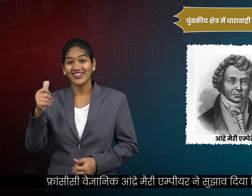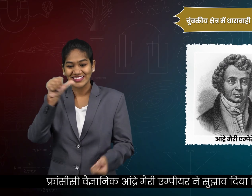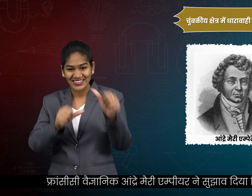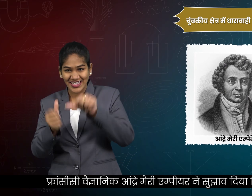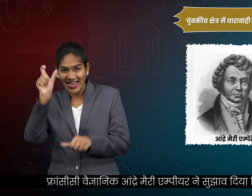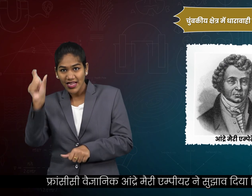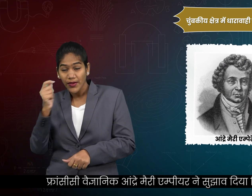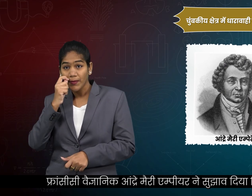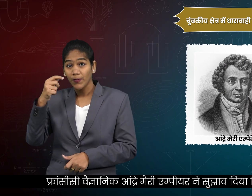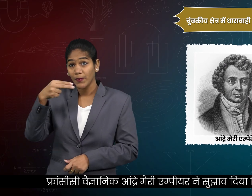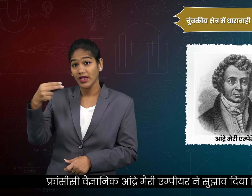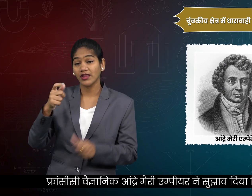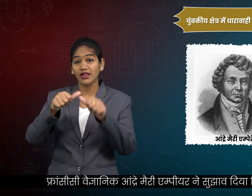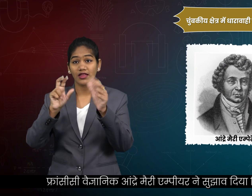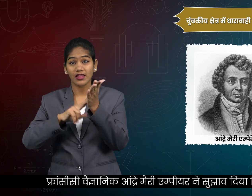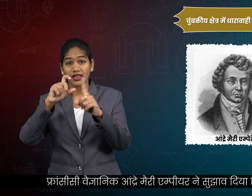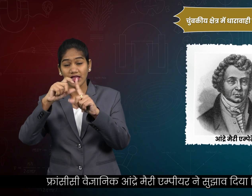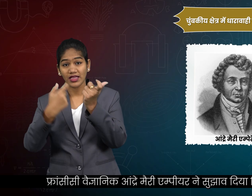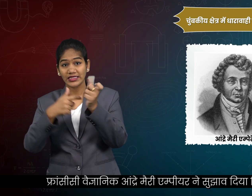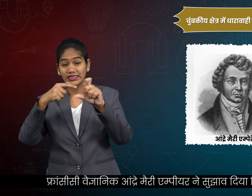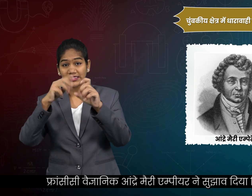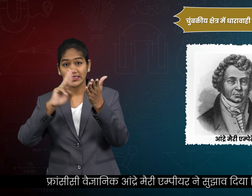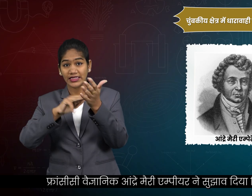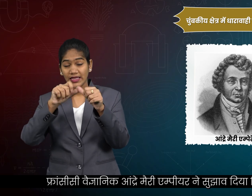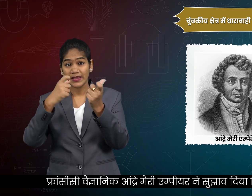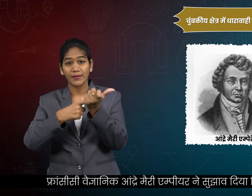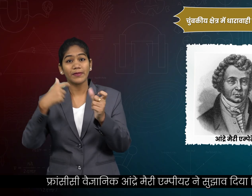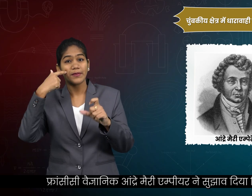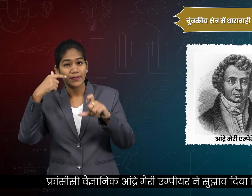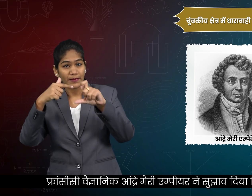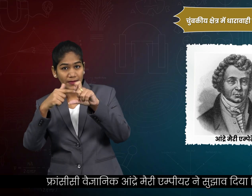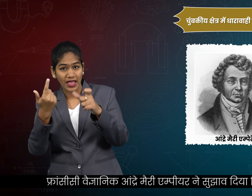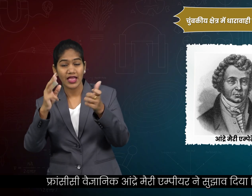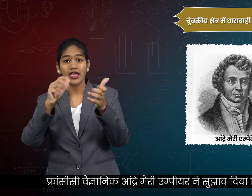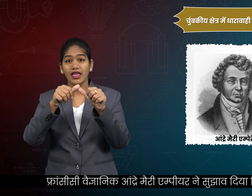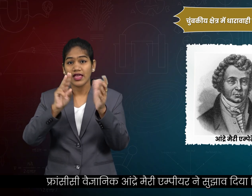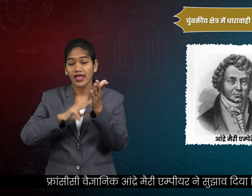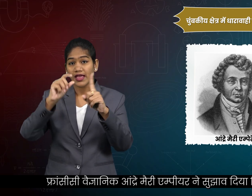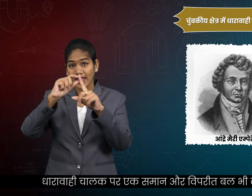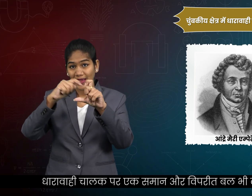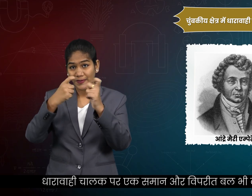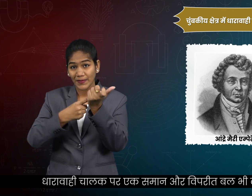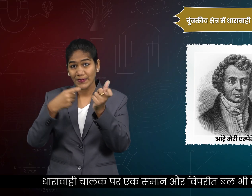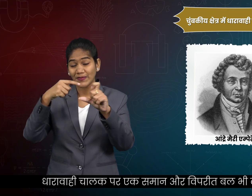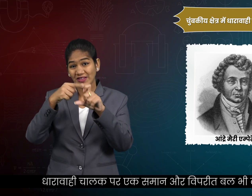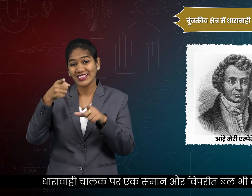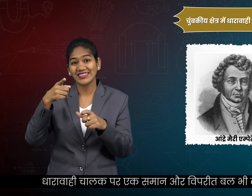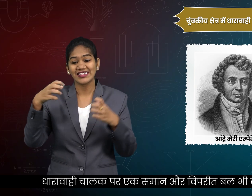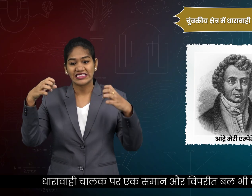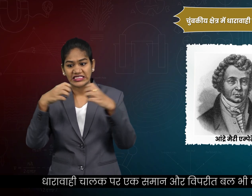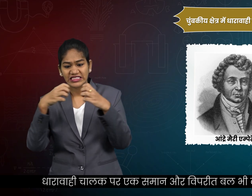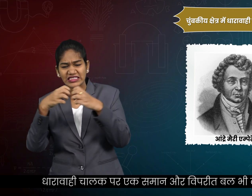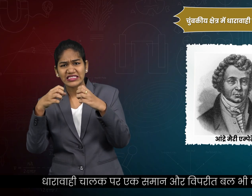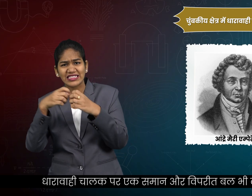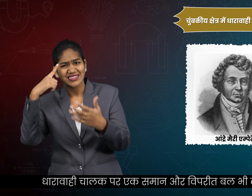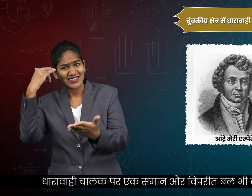फ्रांसीसी वैज्ञानिक ऑन्ड्रे मैरी एम्पियर ने सुझाव दिया कि चुंबक को धारावाही चालक